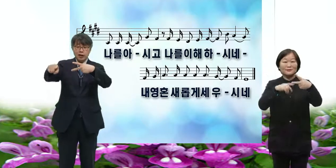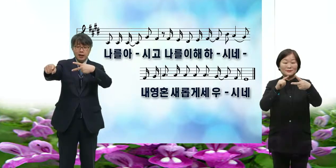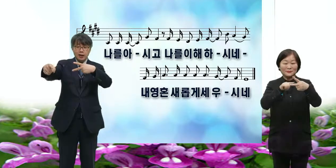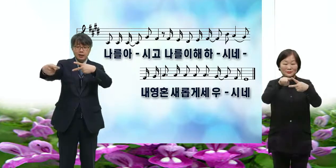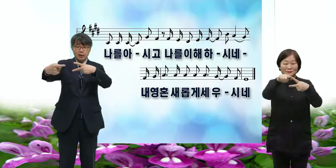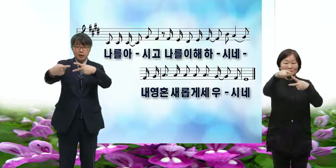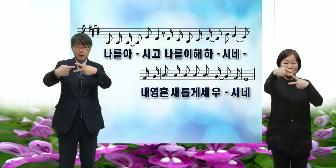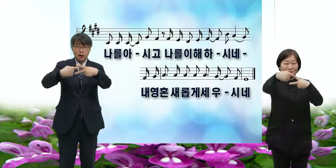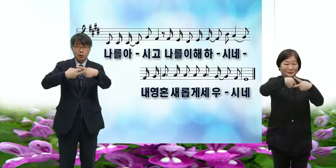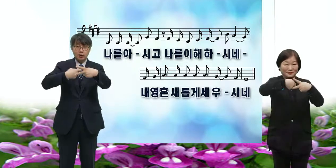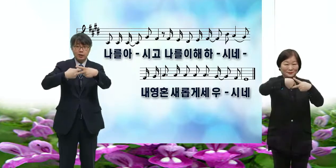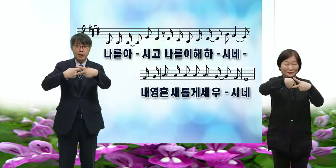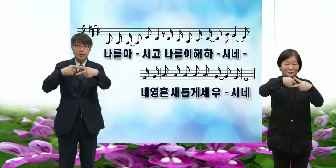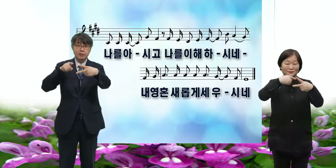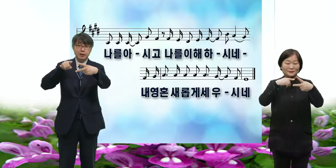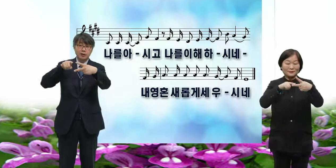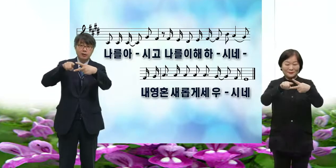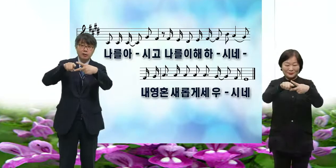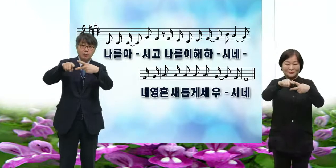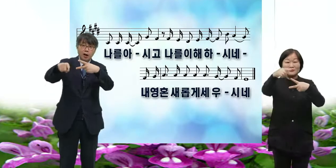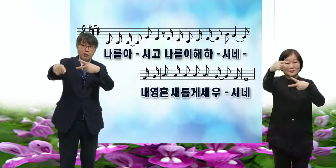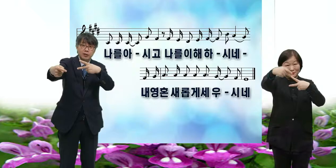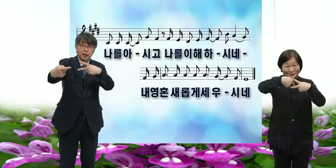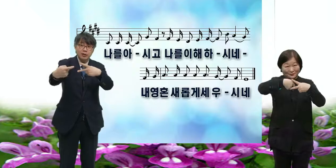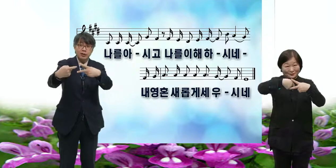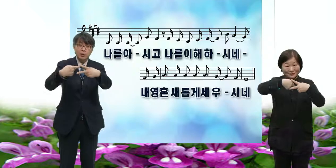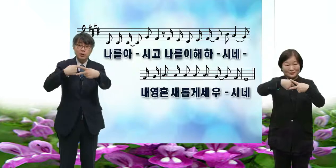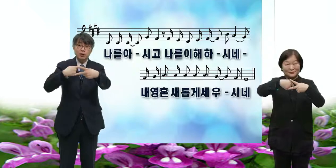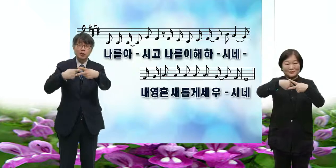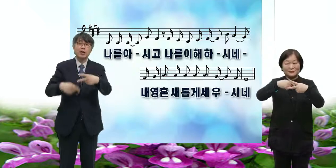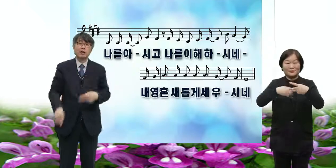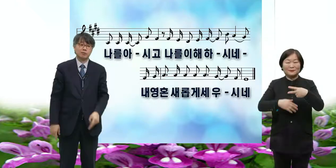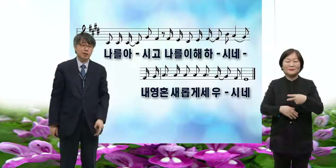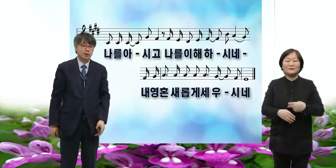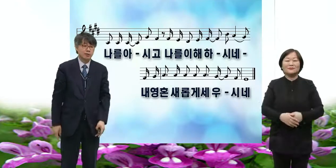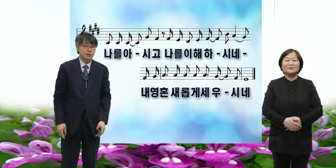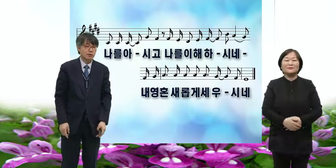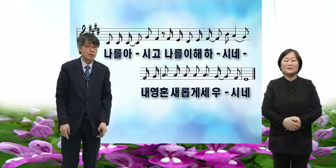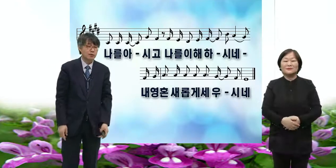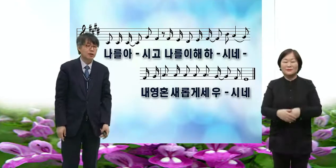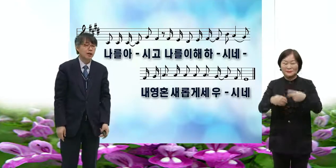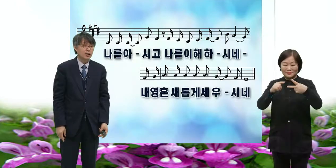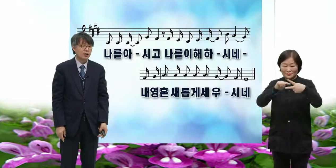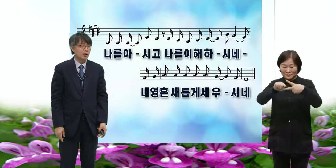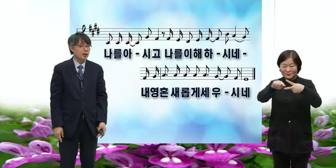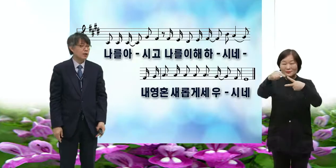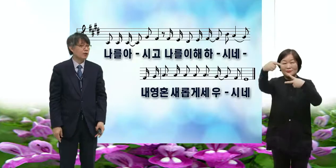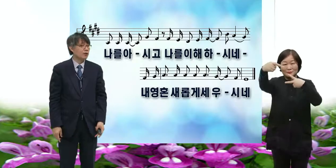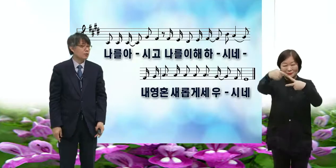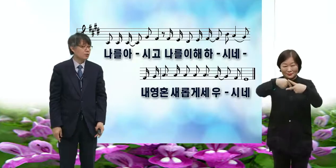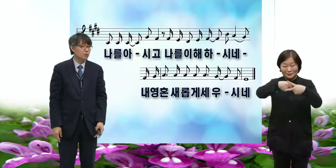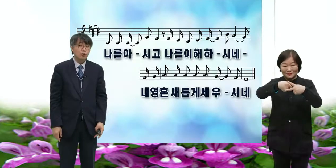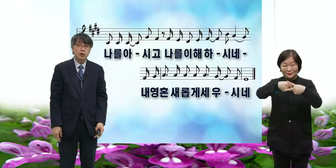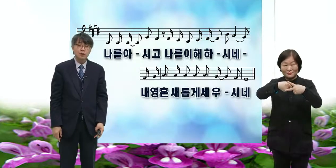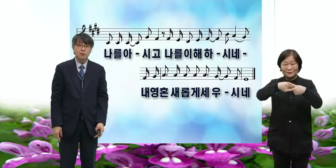들어갔다가 그대로 나오면 이해하답니다. 마음에 들어갔다가 나오는 게 이해하답니다. 네, 이해하시네. 수어가 참